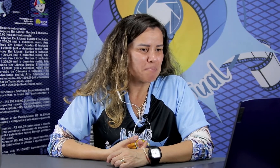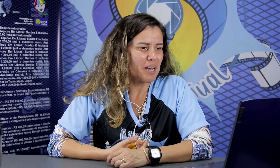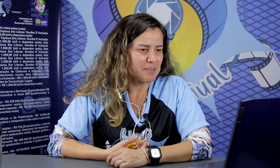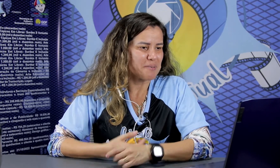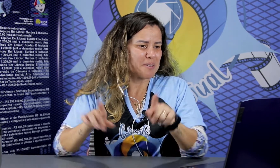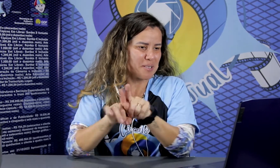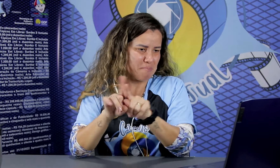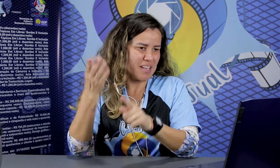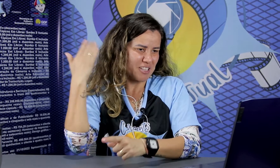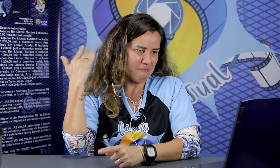Também estava.